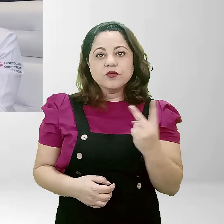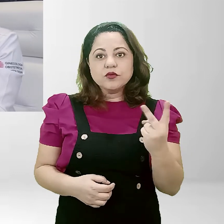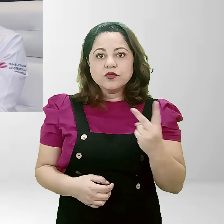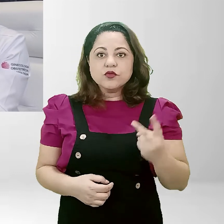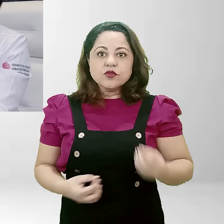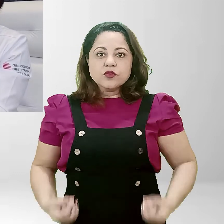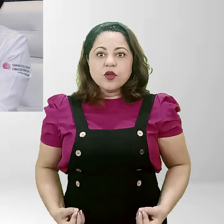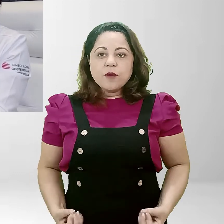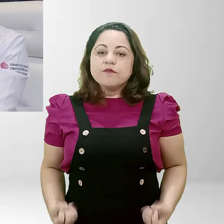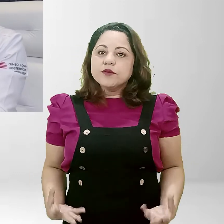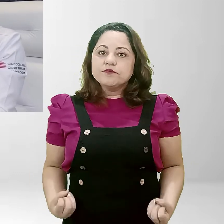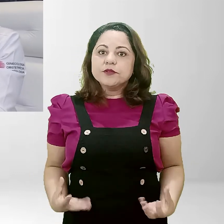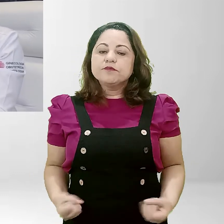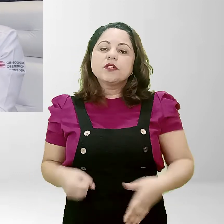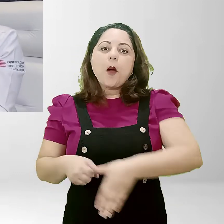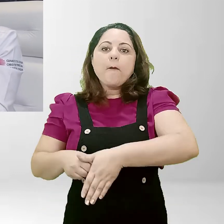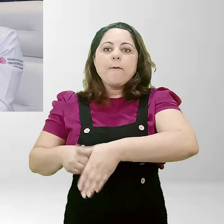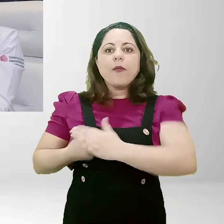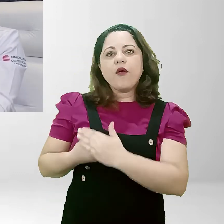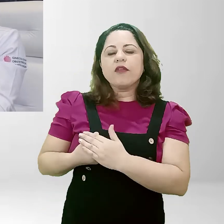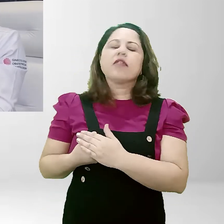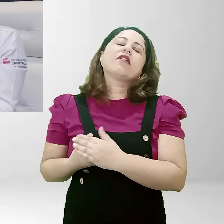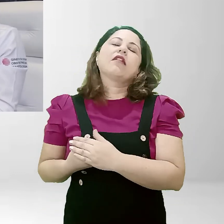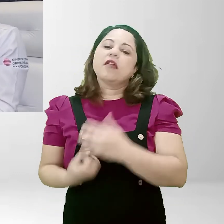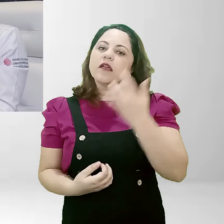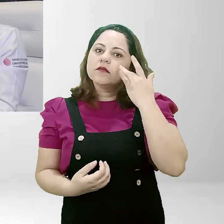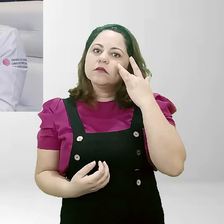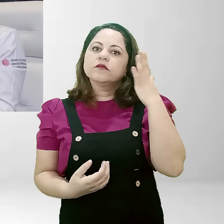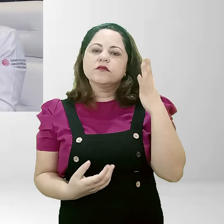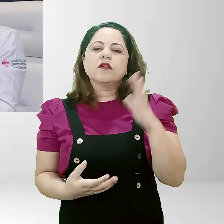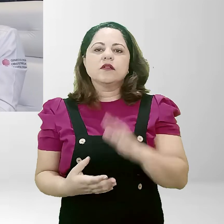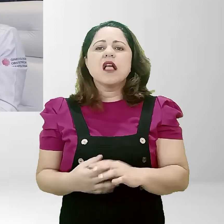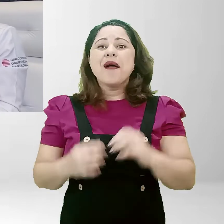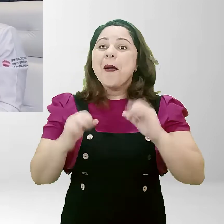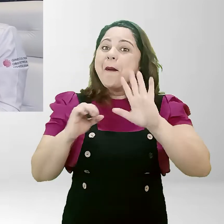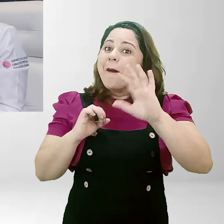pré-determinado, de 5 agora 10 anos, para as terapias,